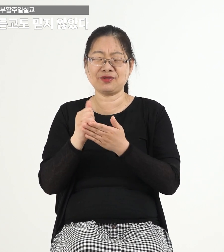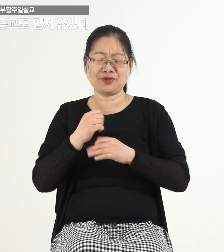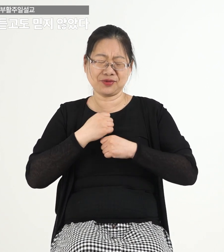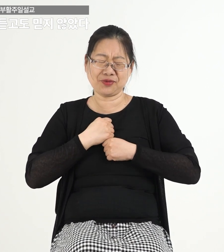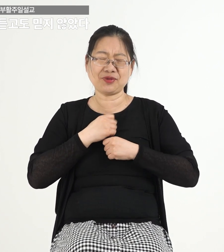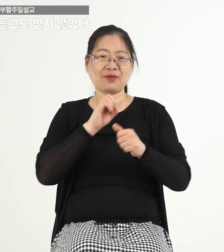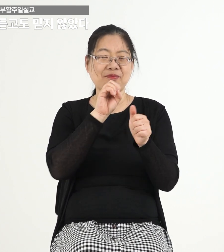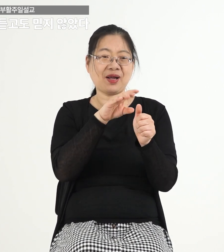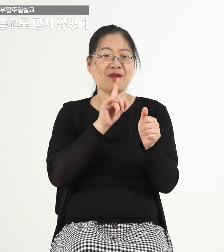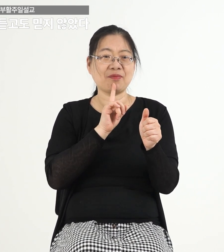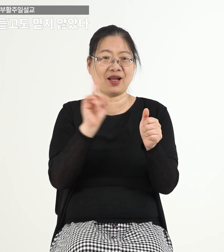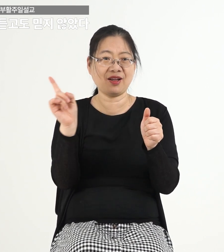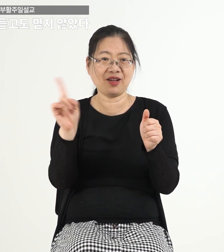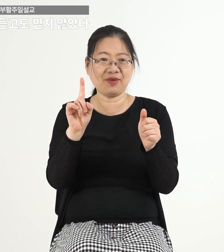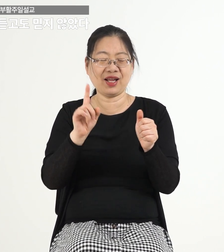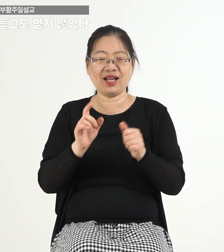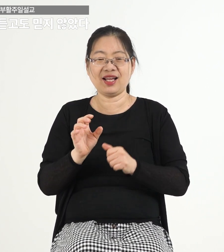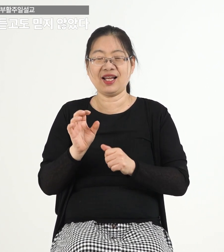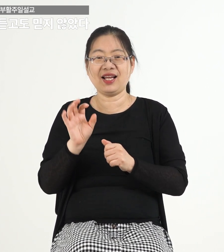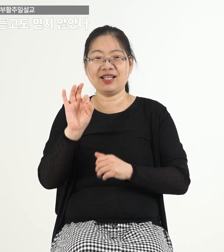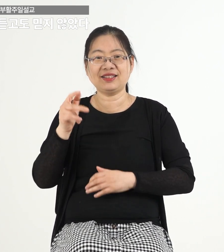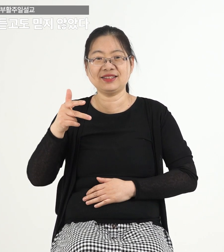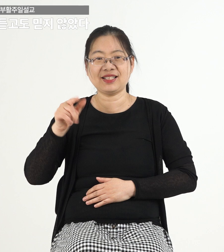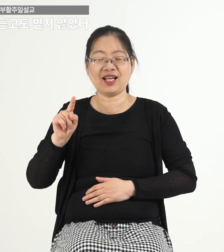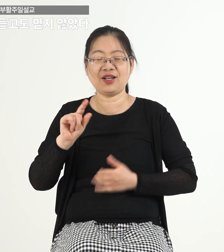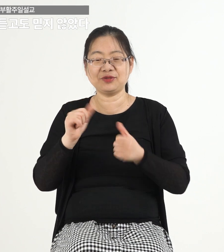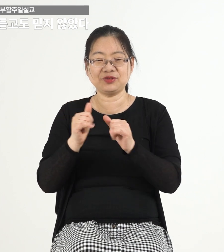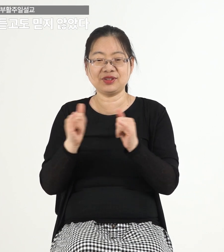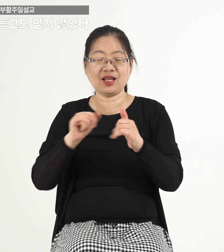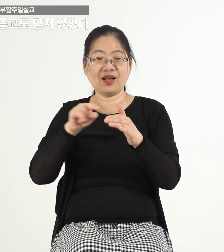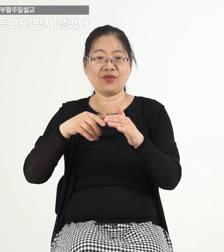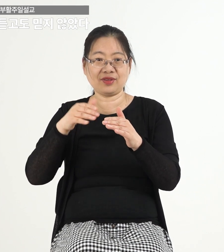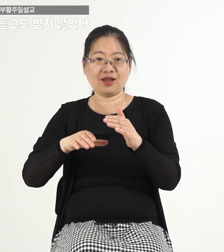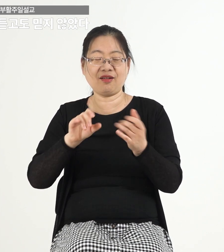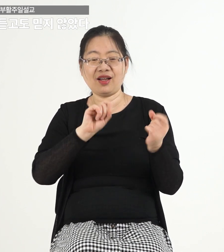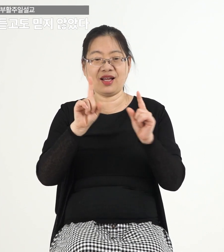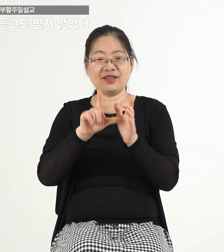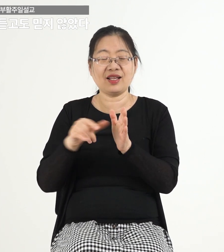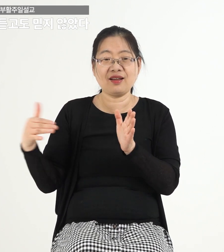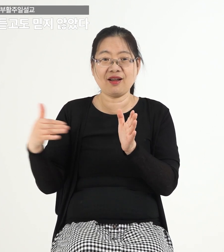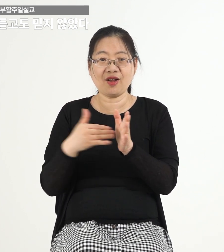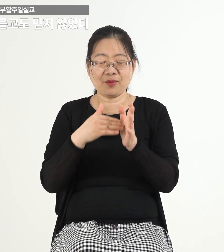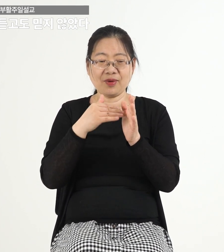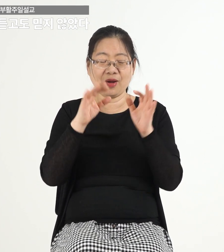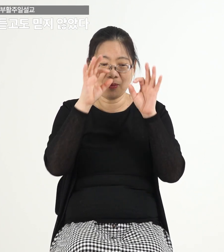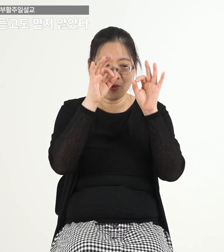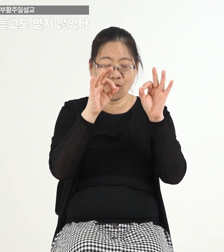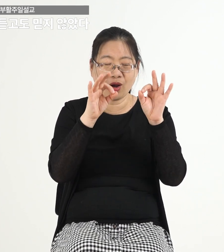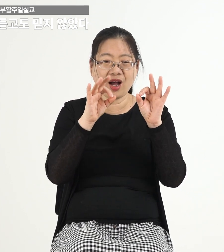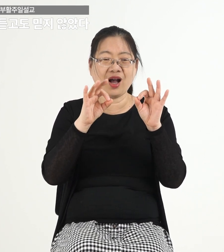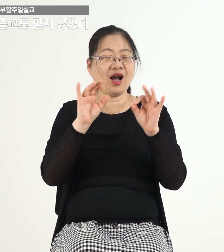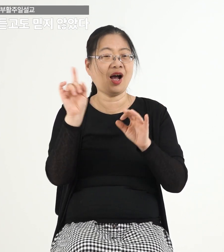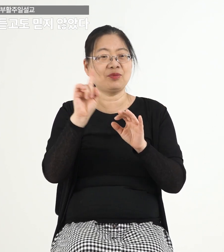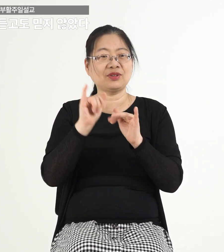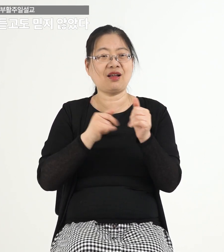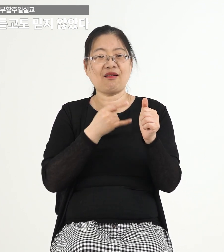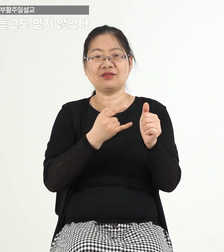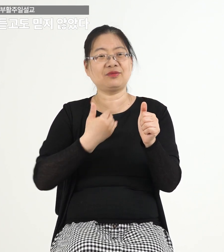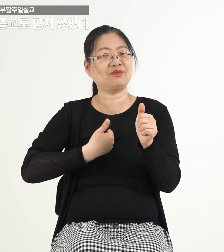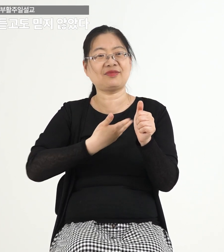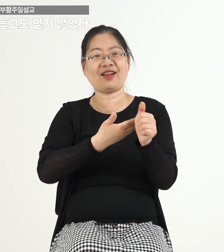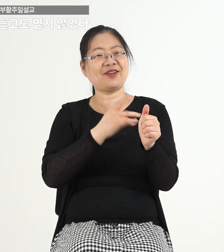경고하시되 인자가 죽은 자 가운데 살아날 때까지는 본 것을 아무에게도 이르지 말라